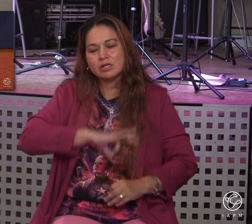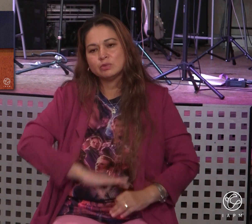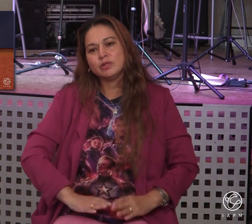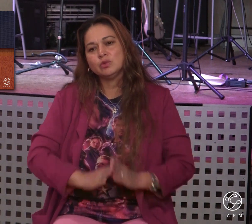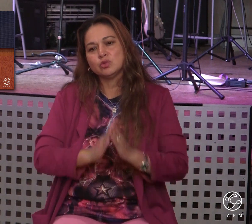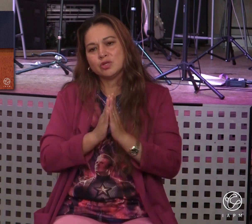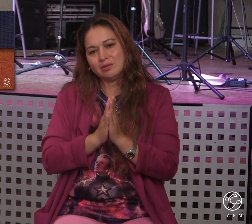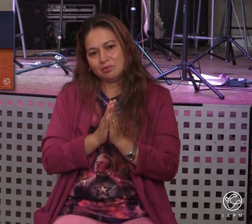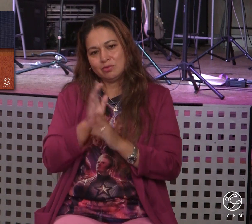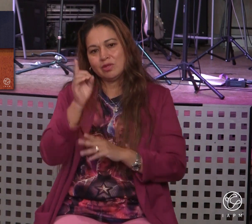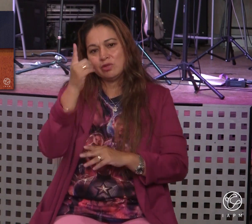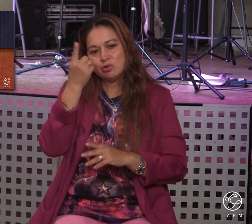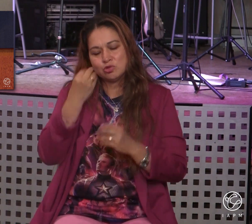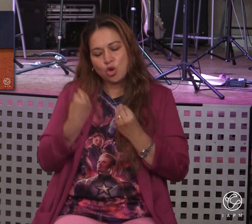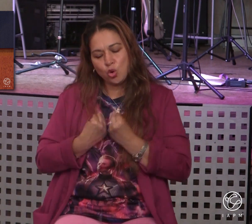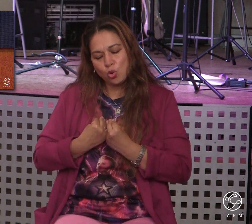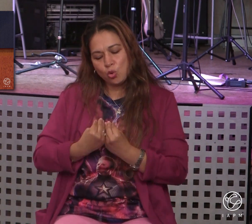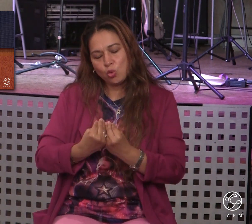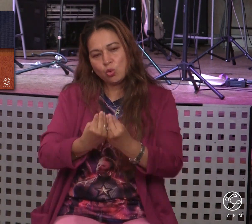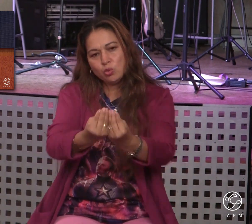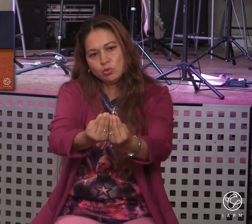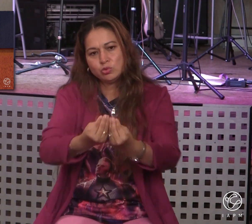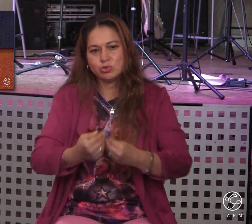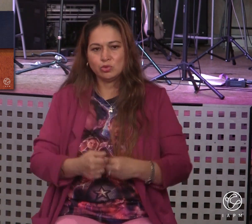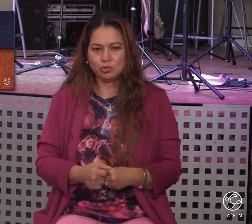Esa es la gran diferencia.